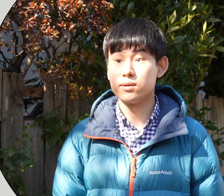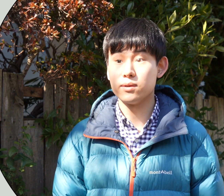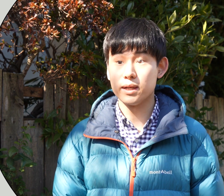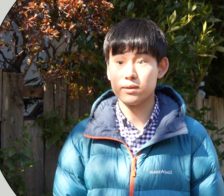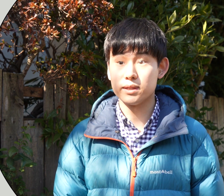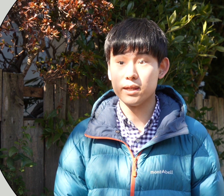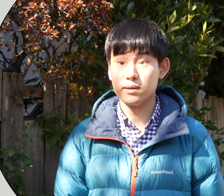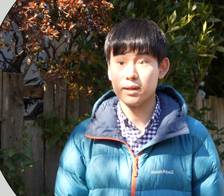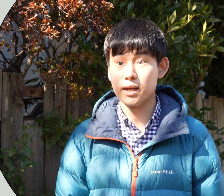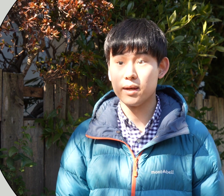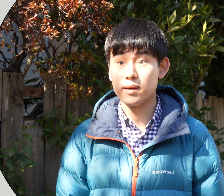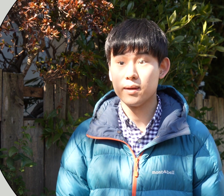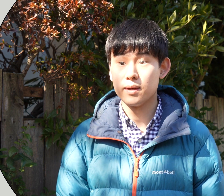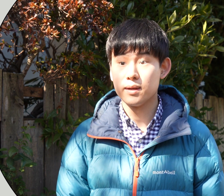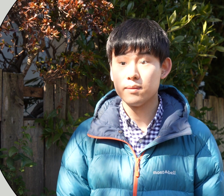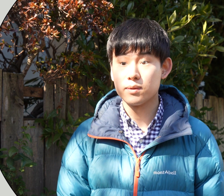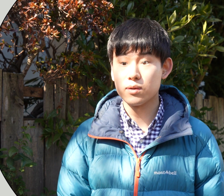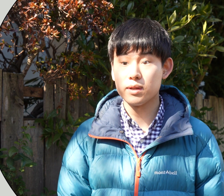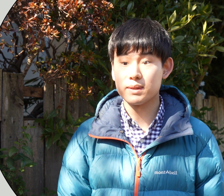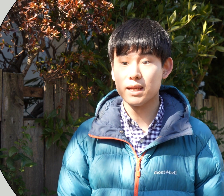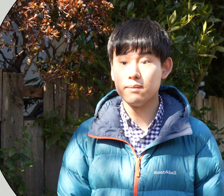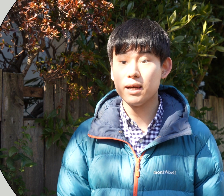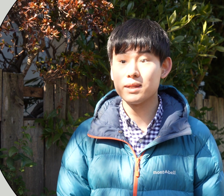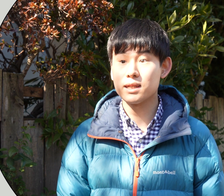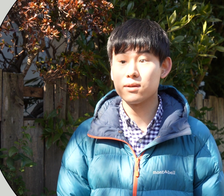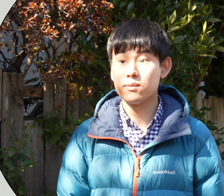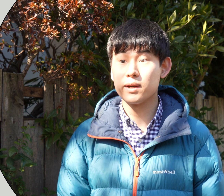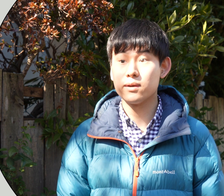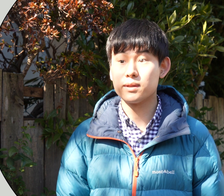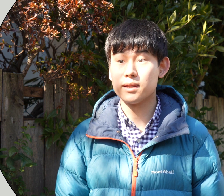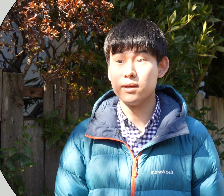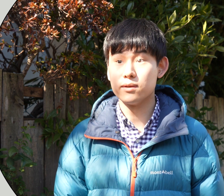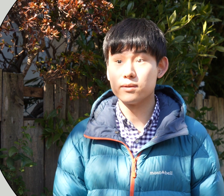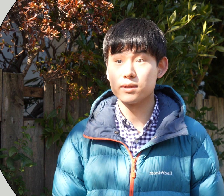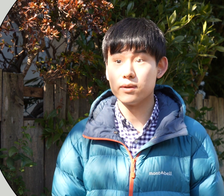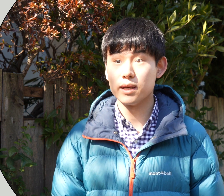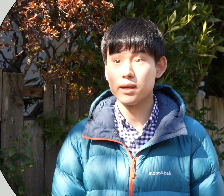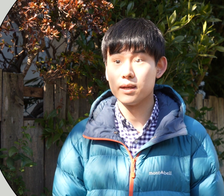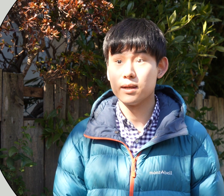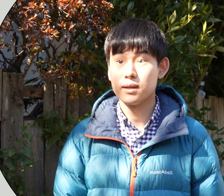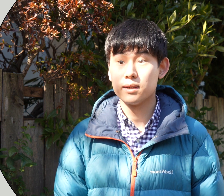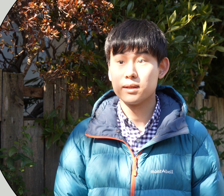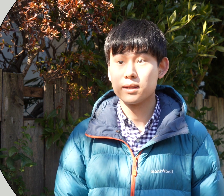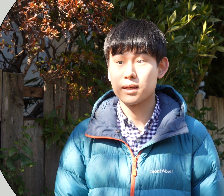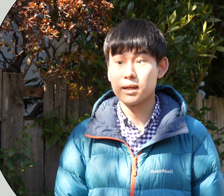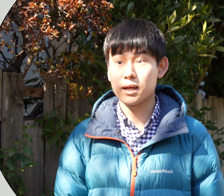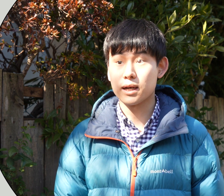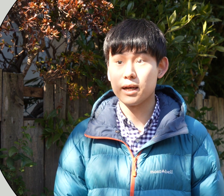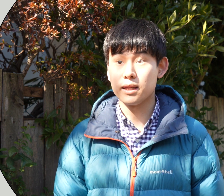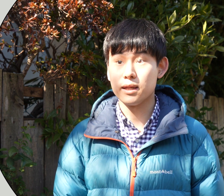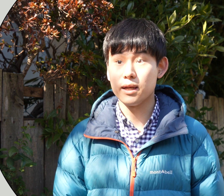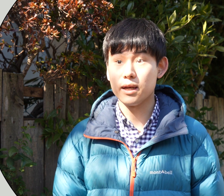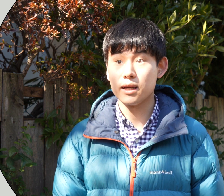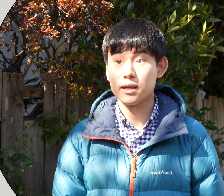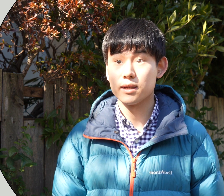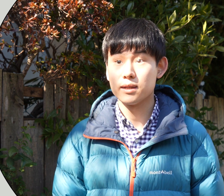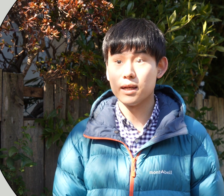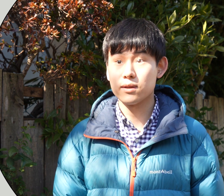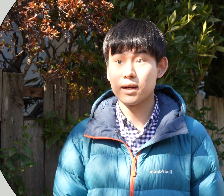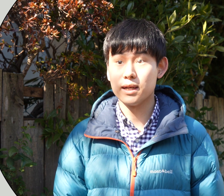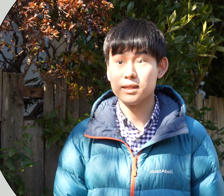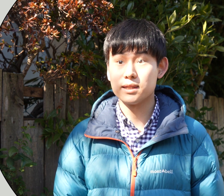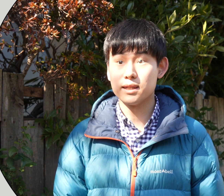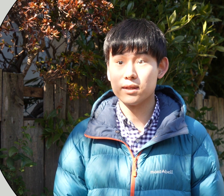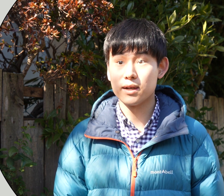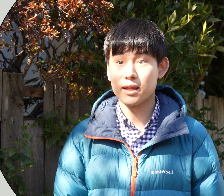重要な情報源としているので特にまず名前はちゃんと覚えようっていうのをすごい考えていて